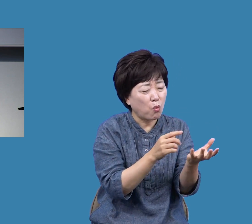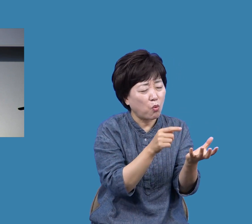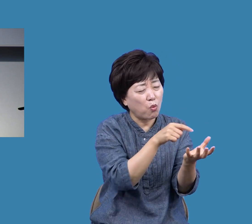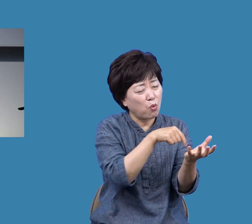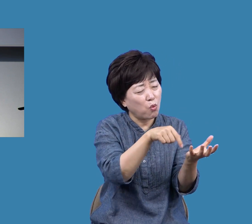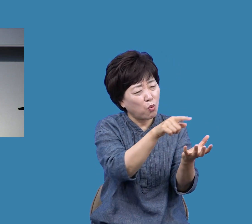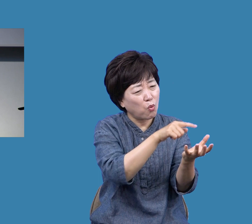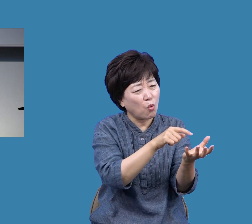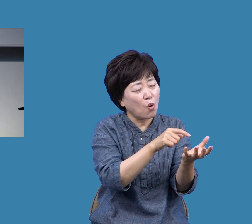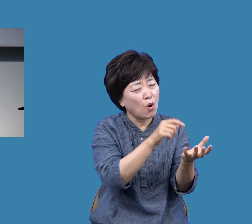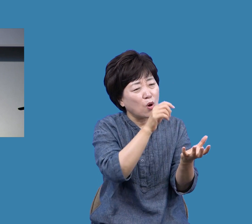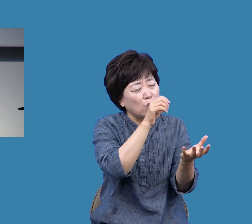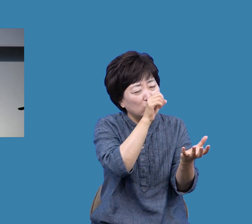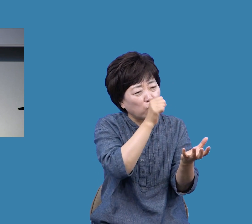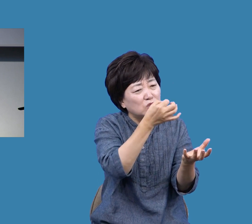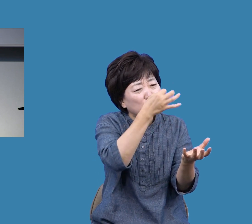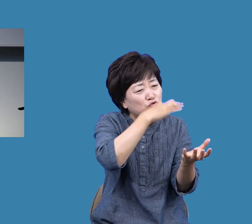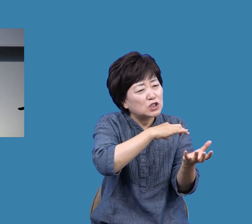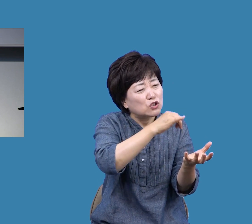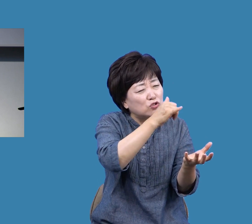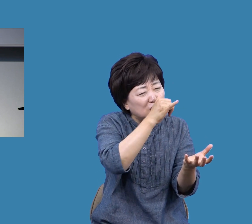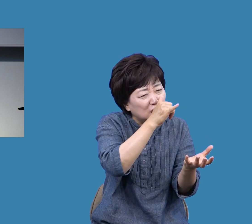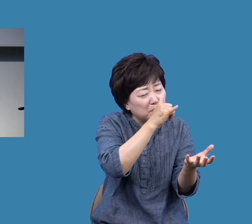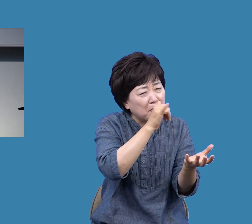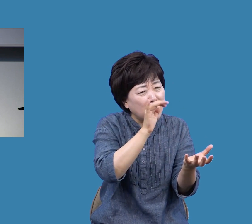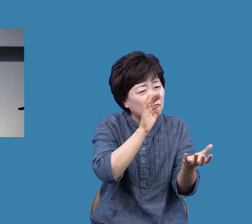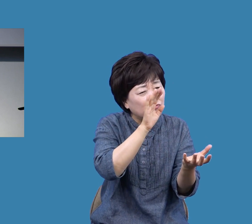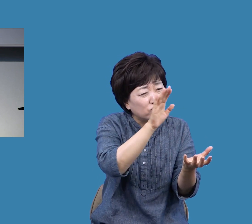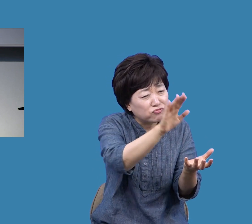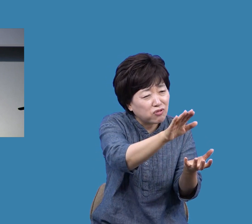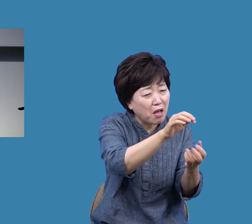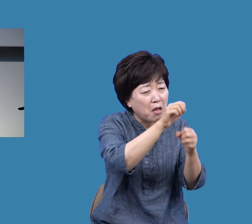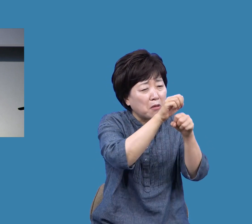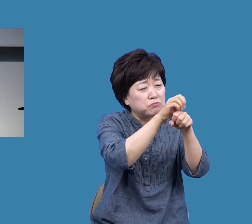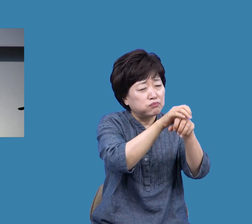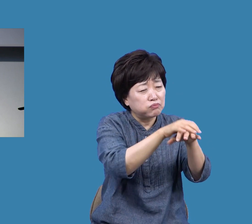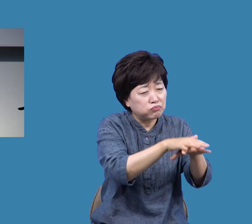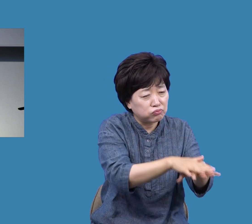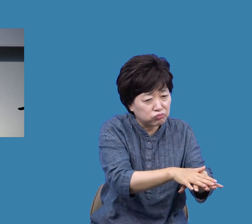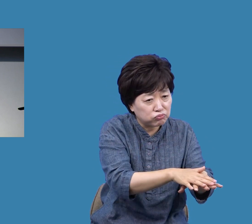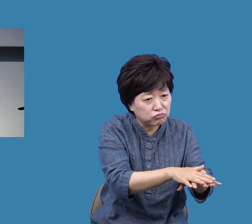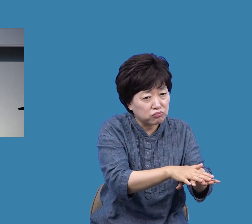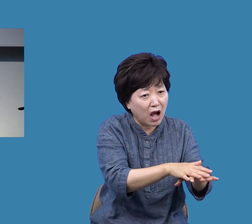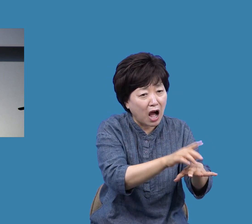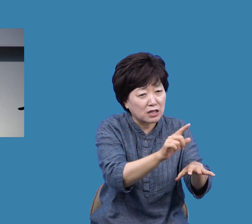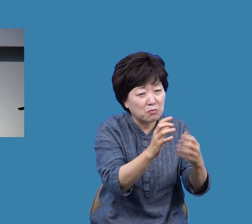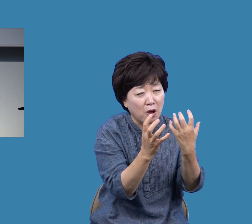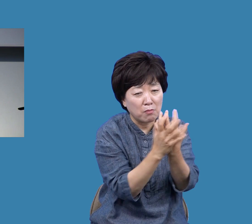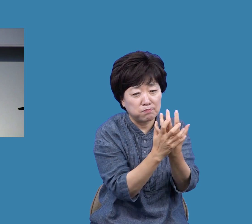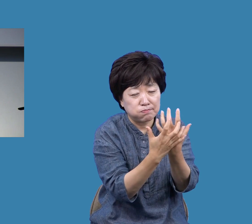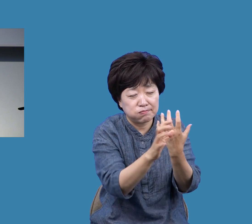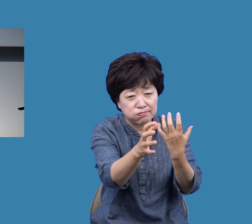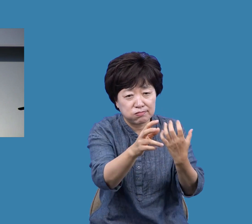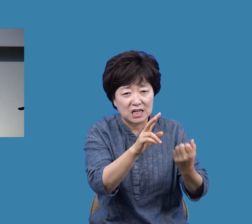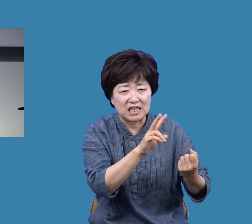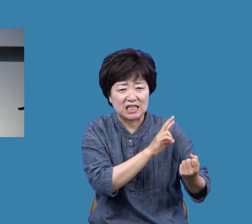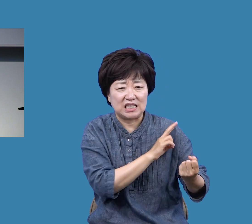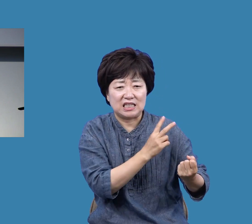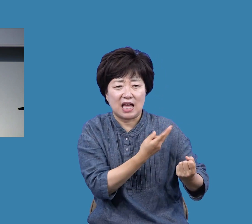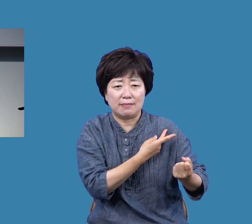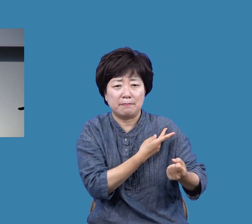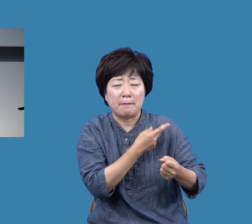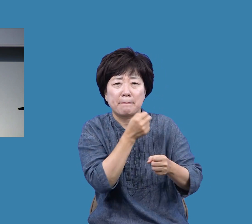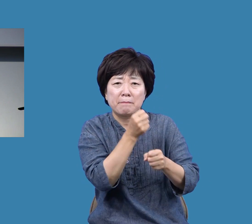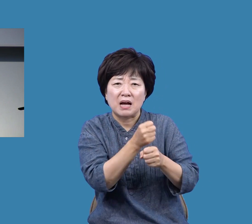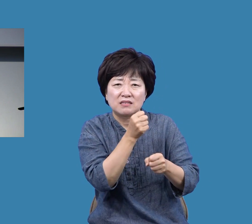좋게들 끝나지가 않아요. 그냥 스르르 없어지면 그나마 다행인 것이고 아니면 뭐 이단으로 흘러가든지 그 안에서 많은 부작용을 만들어내든지